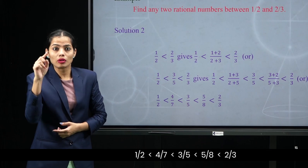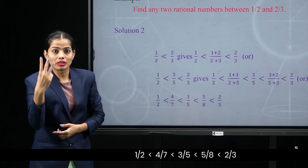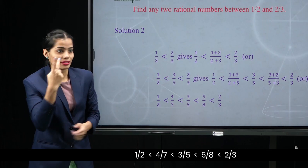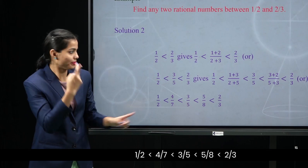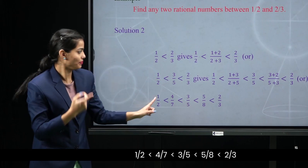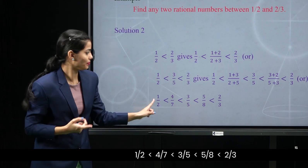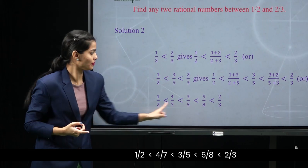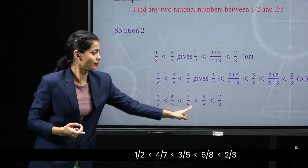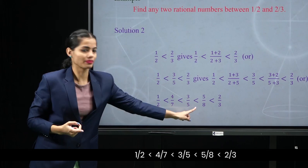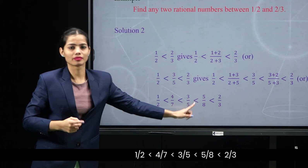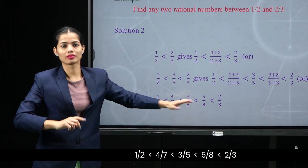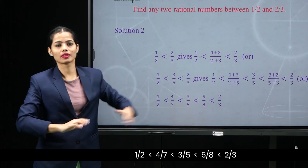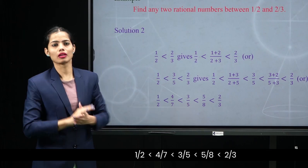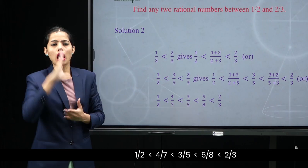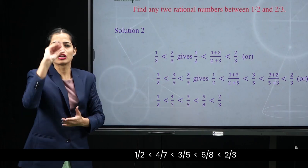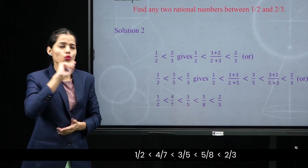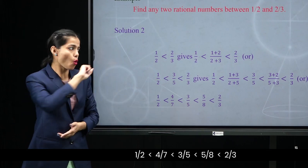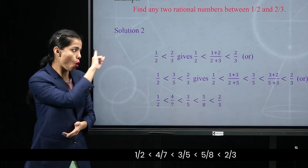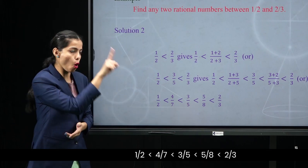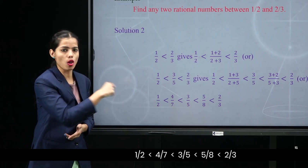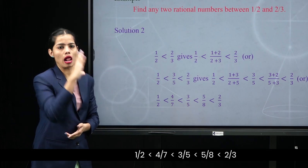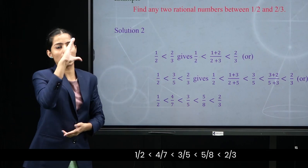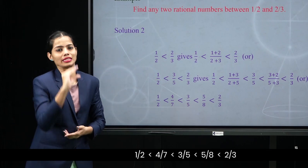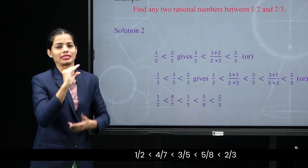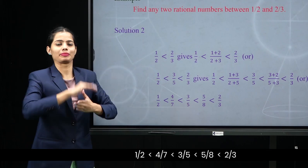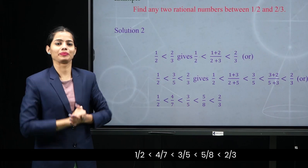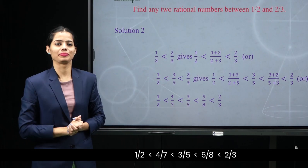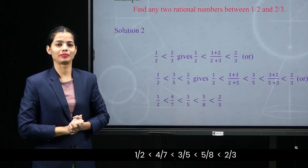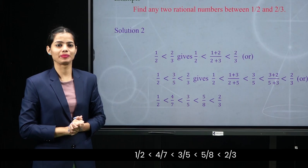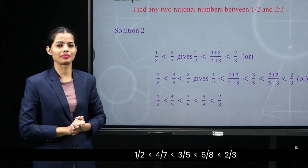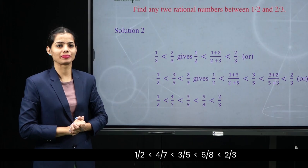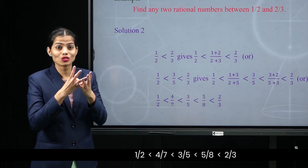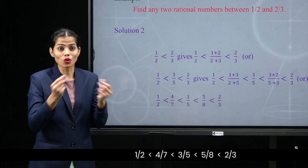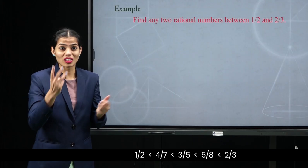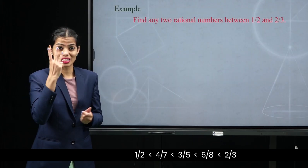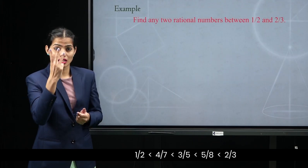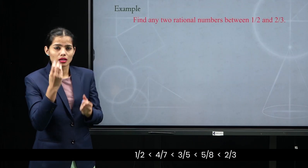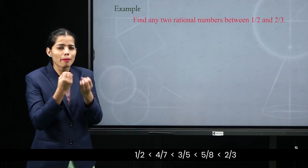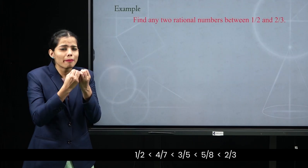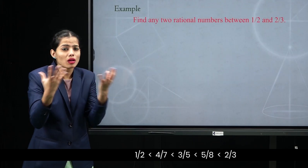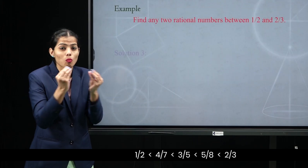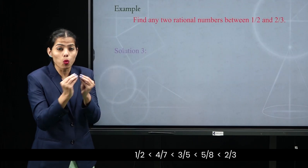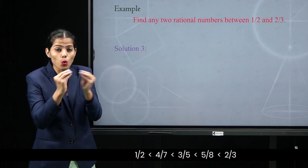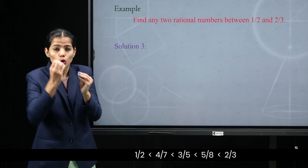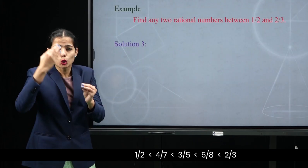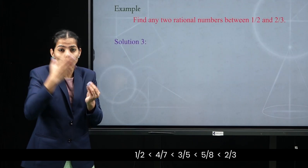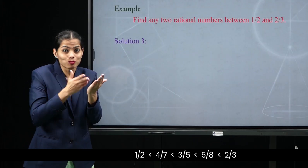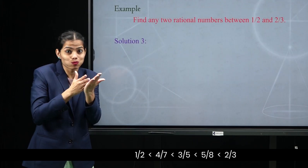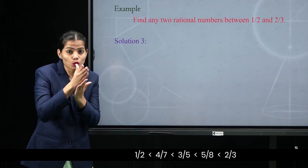3/5 5/8 விட சிறியது. 4/7 3/5 விட பெரியது.